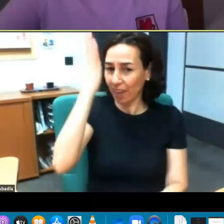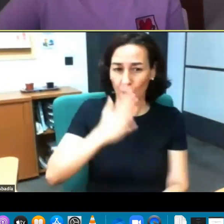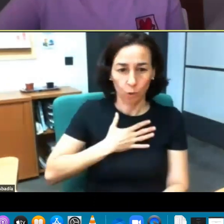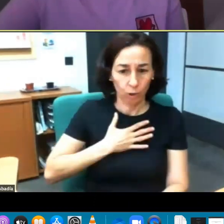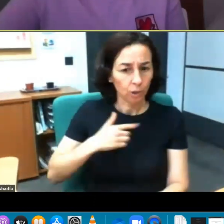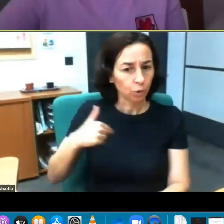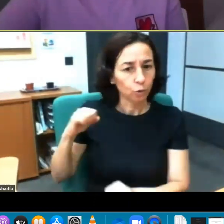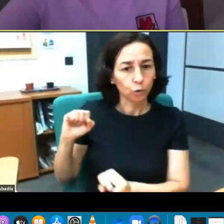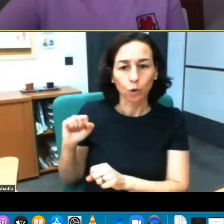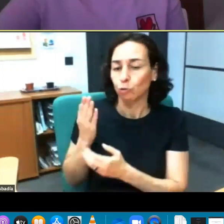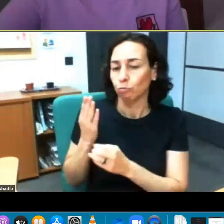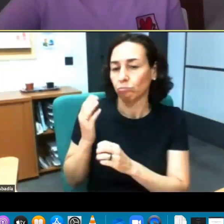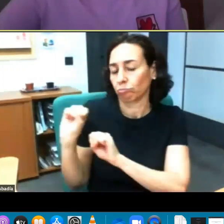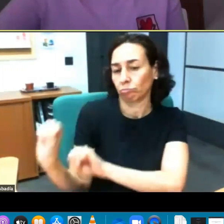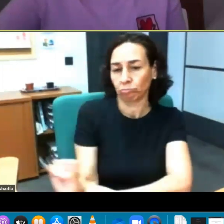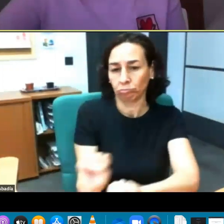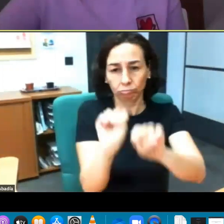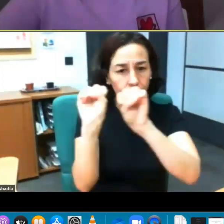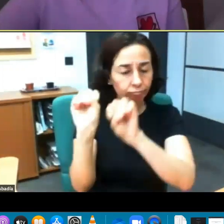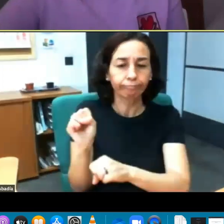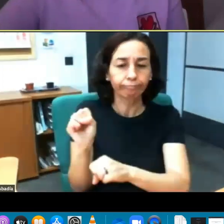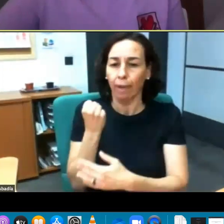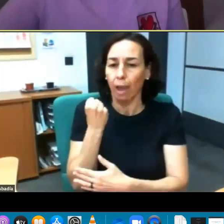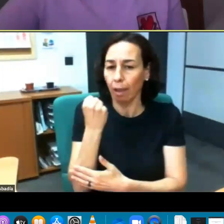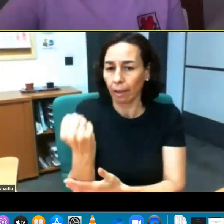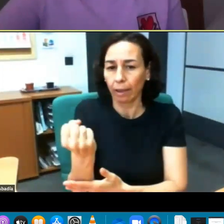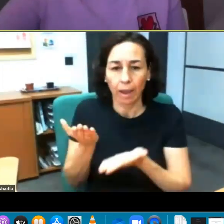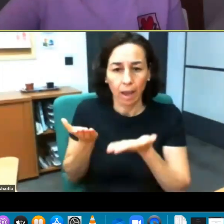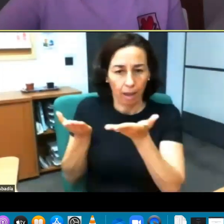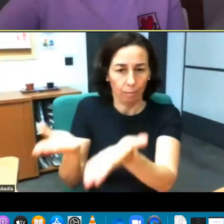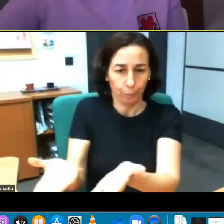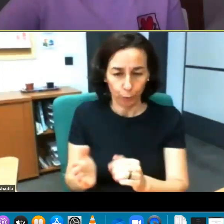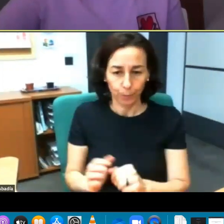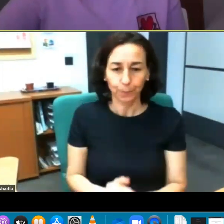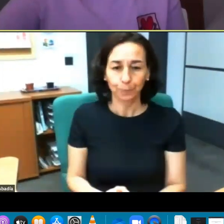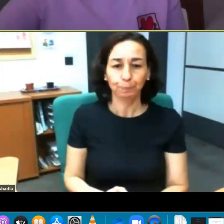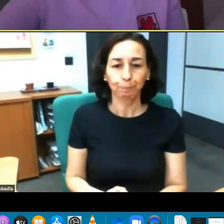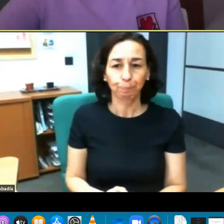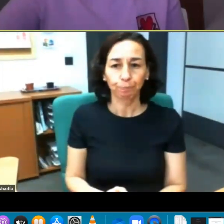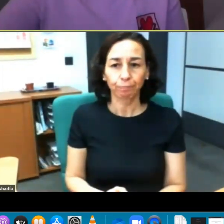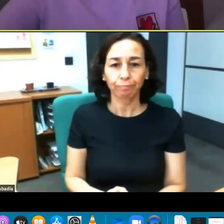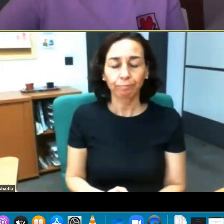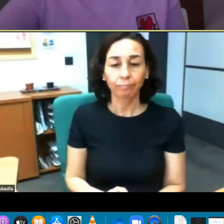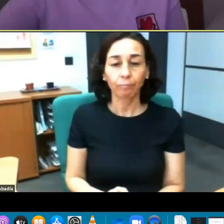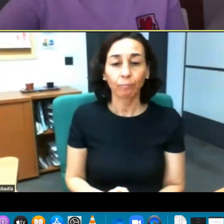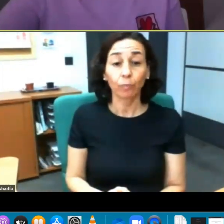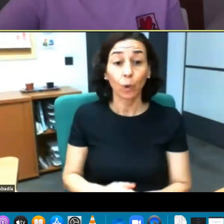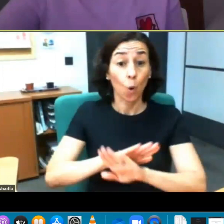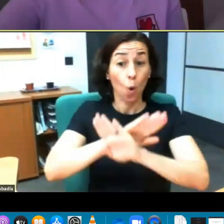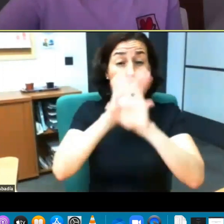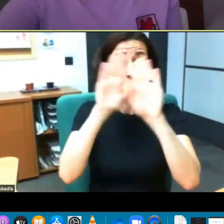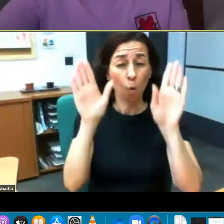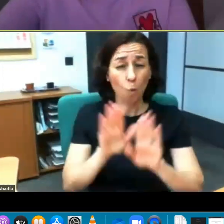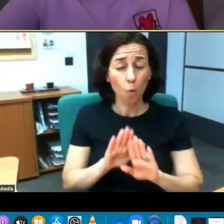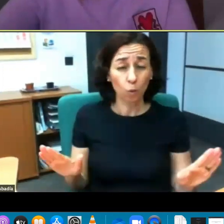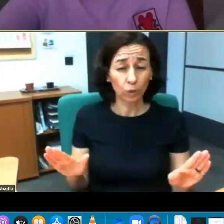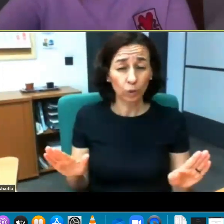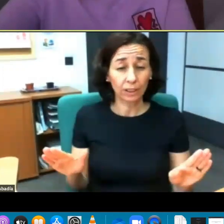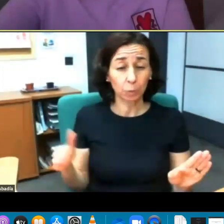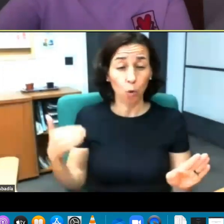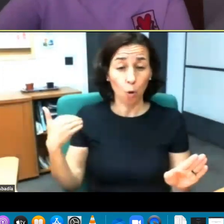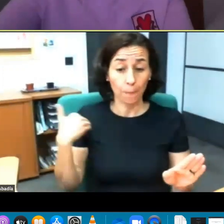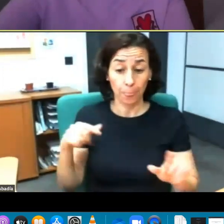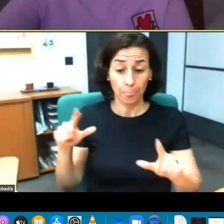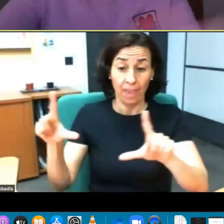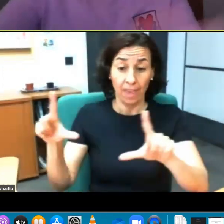en todo lo que sea necesario. Y bueno, finalmente había puesto en la siguiente diapositiva de